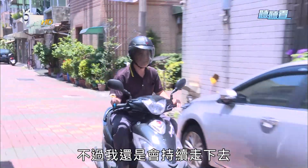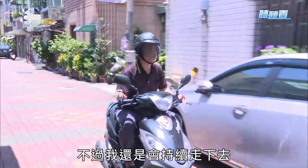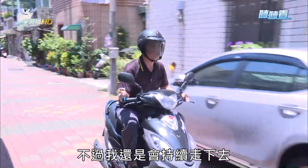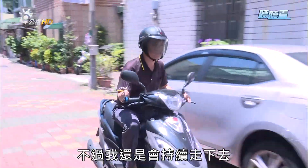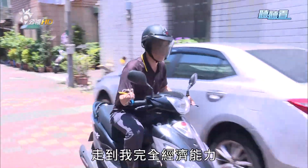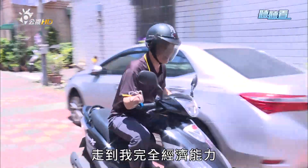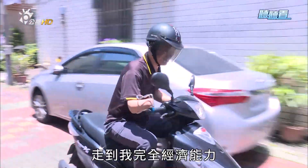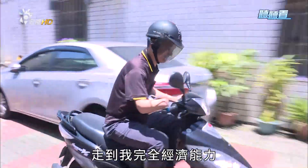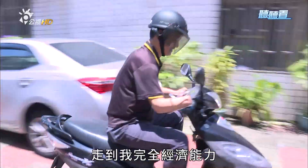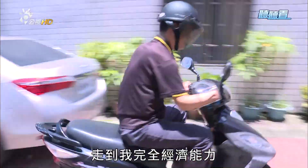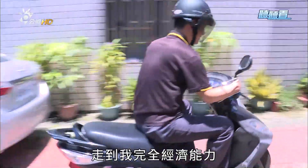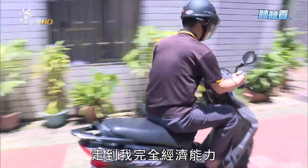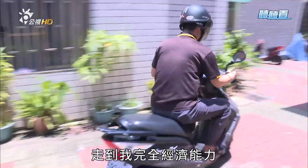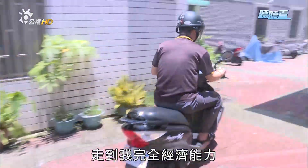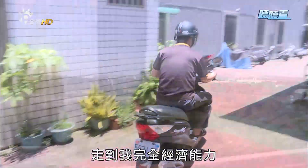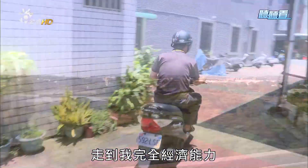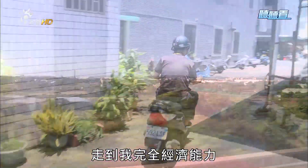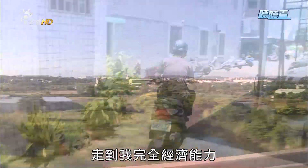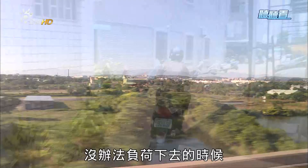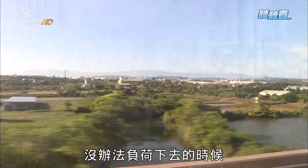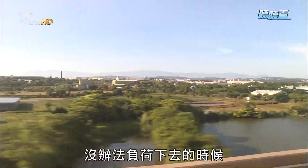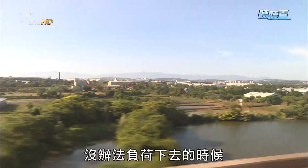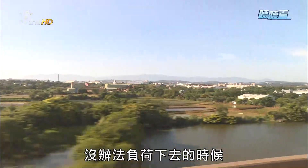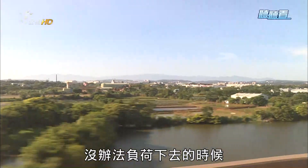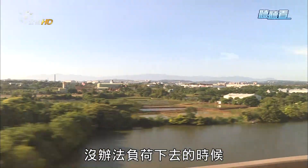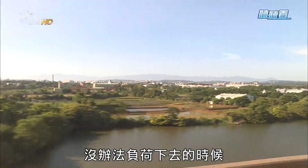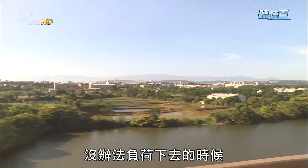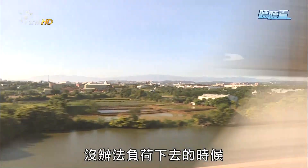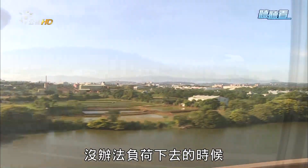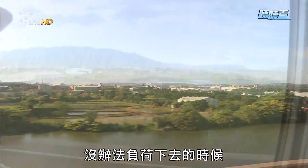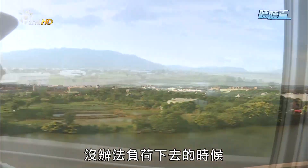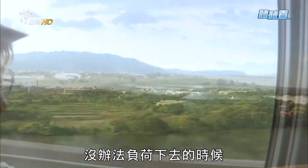去，走到我完全经济能力没办法负荷下去的时候。